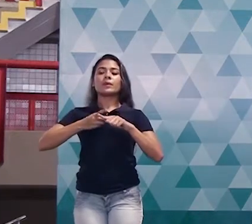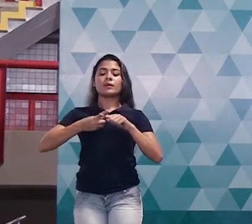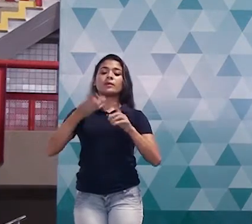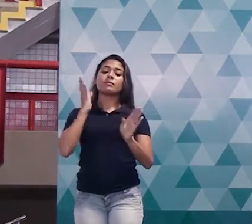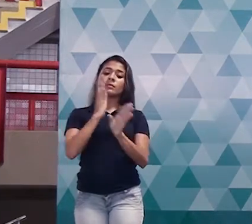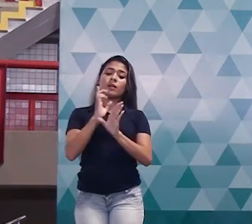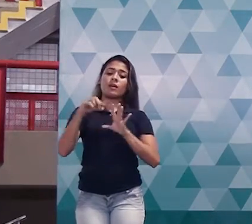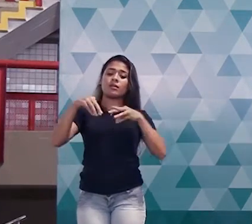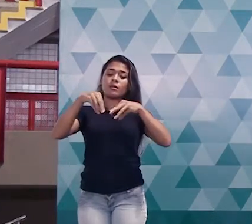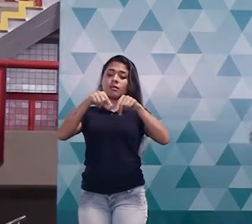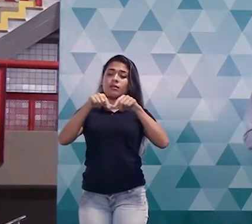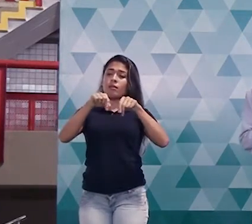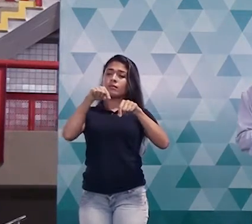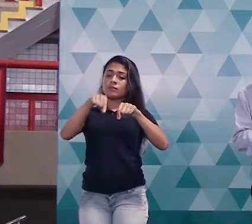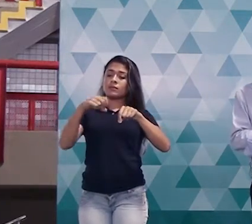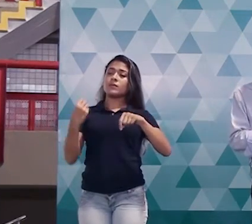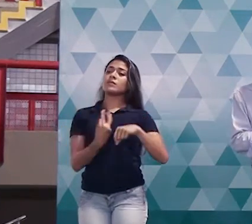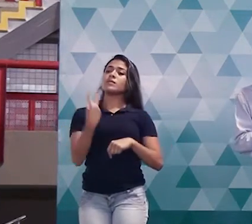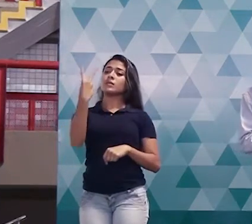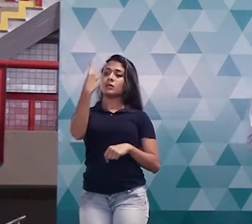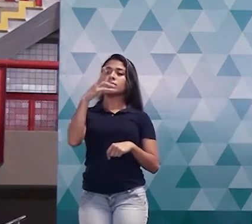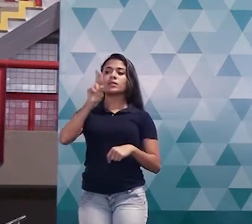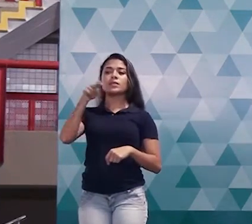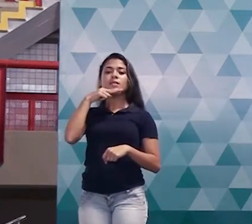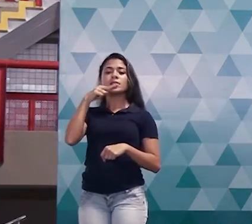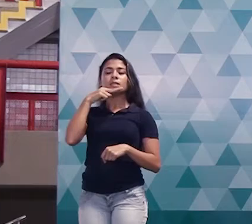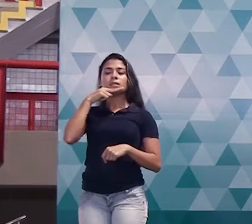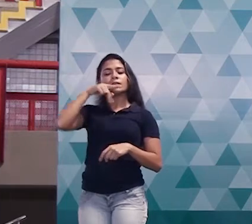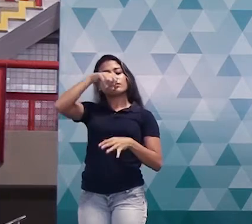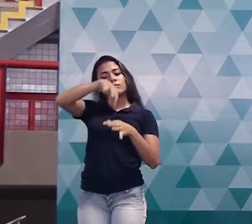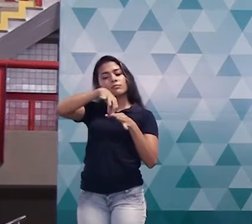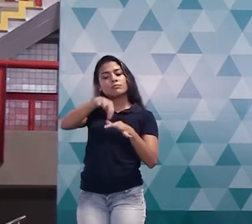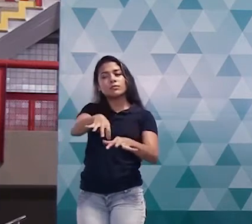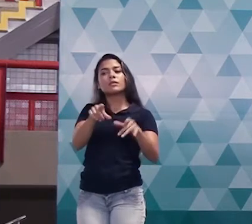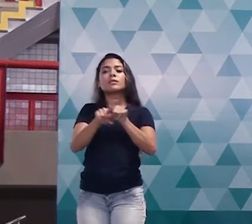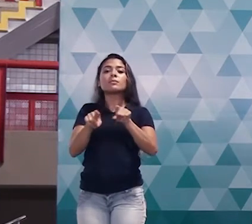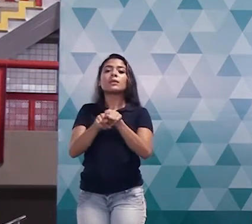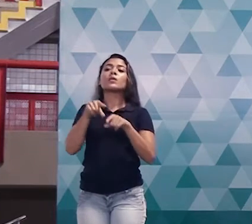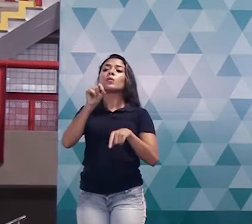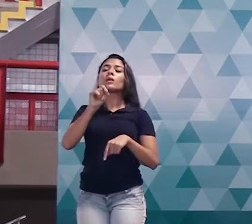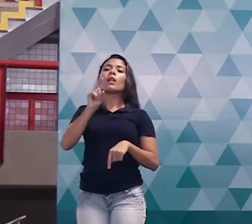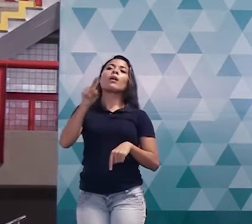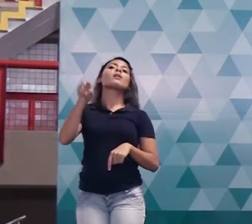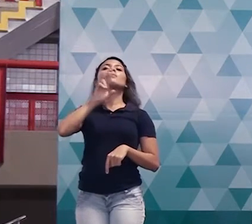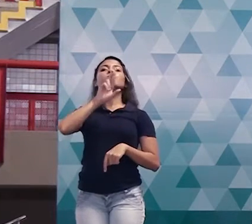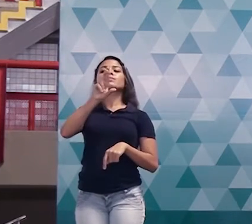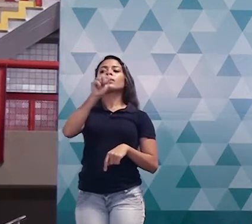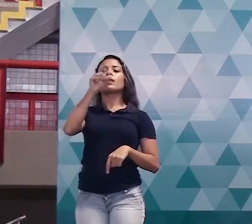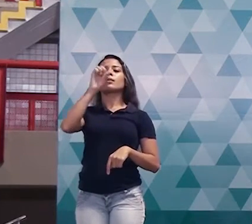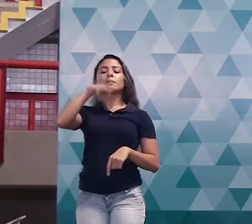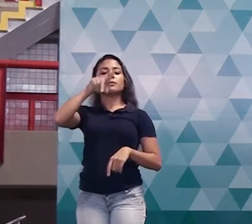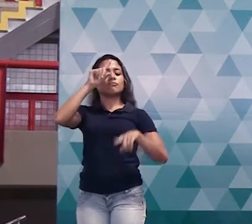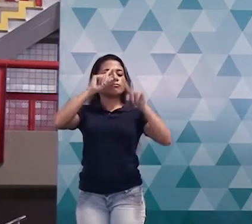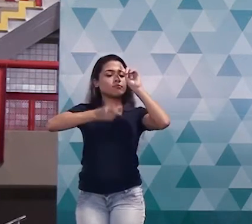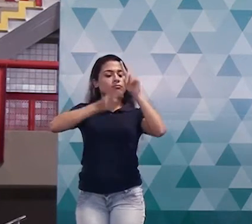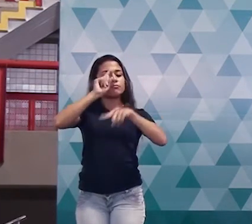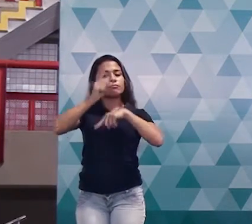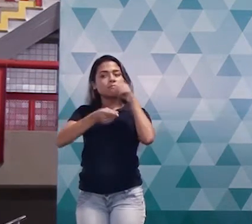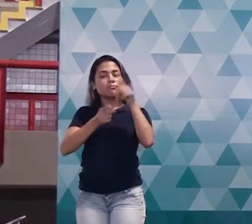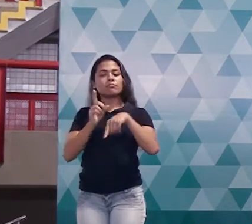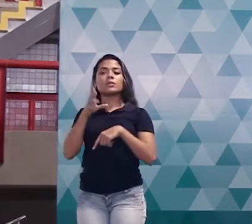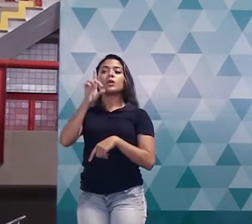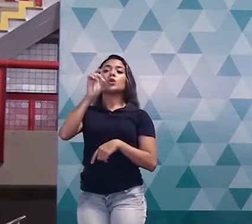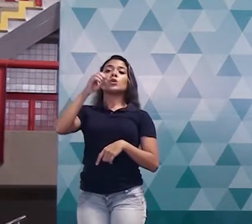adequadas à produção de cana-de-açúcar. Segundo, a qualidade do administrador. Os donatários de Pernambuco e de